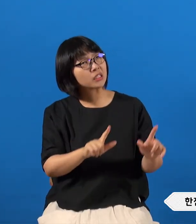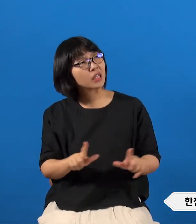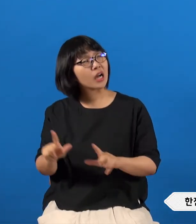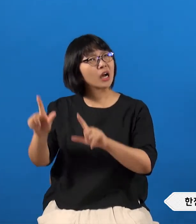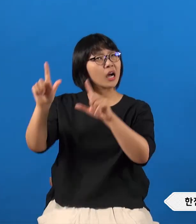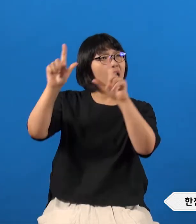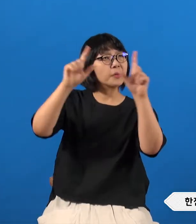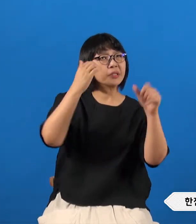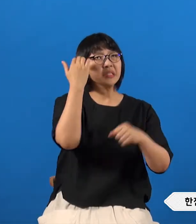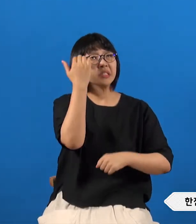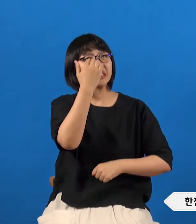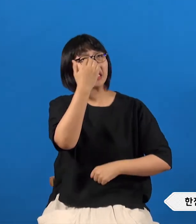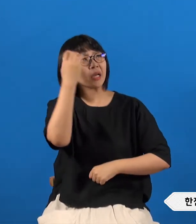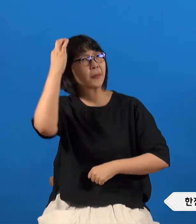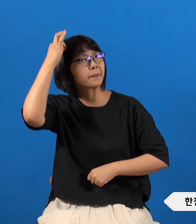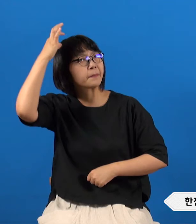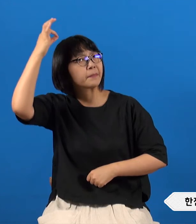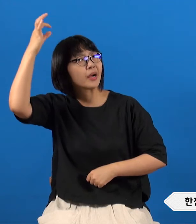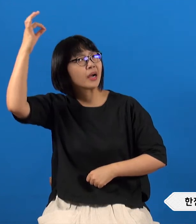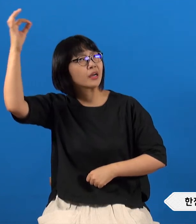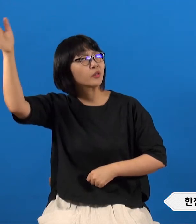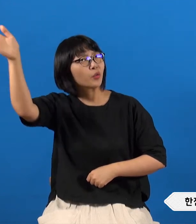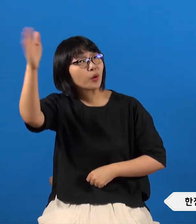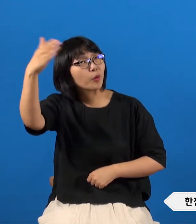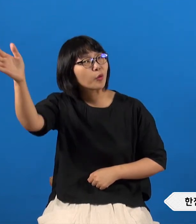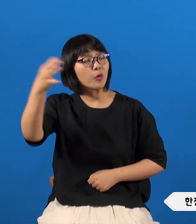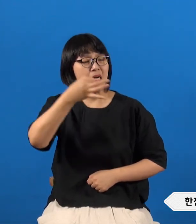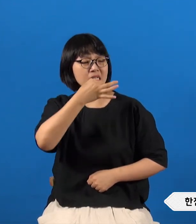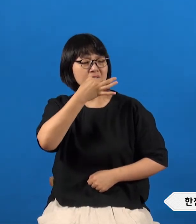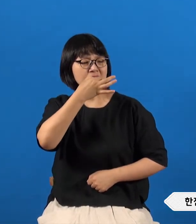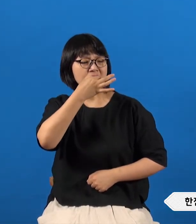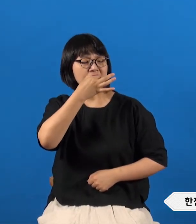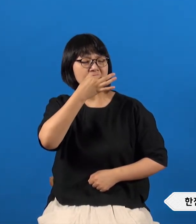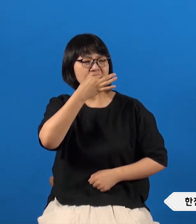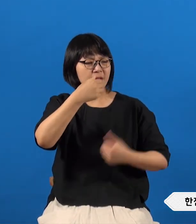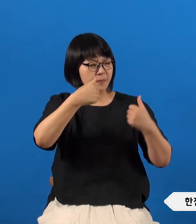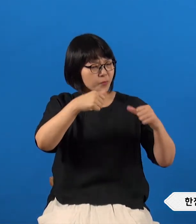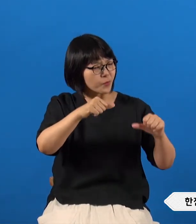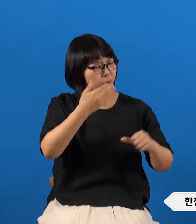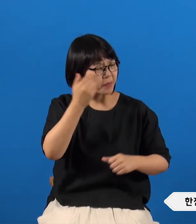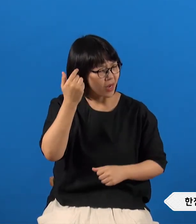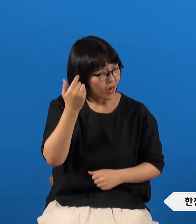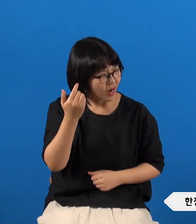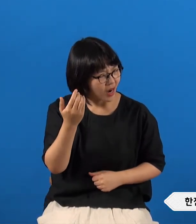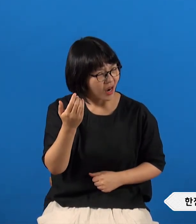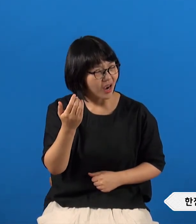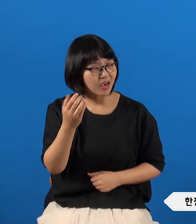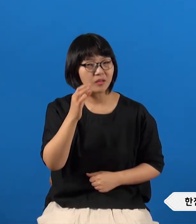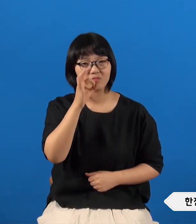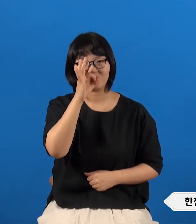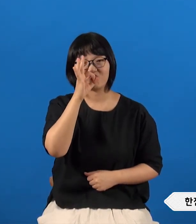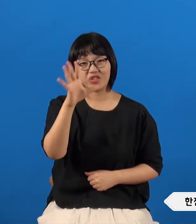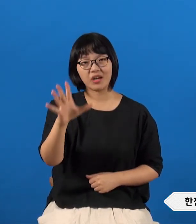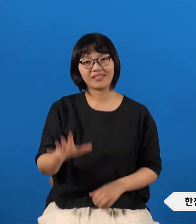번도 음란한 생각 안 하고 한 번도 탐심 안 가지고 할 수 있을까? 불가능이죠.